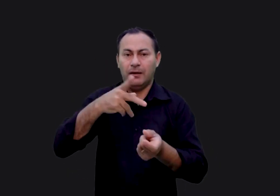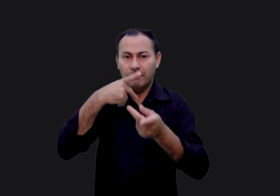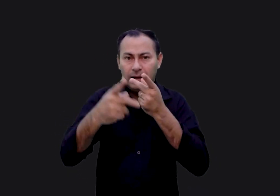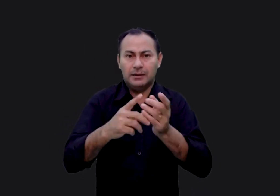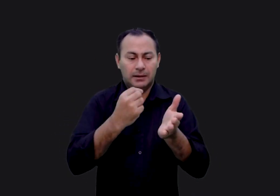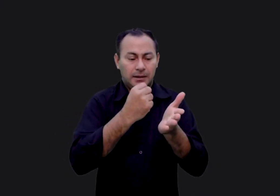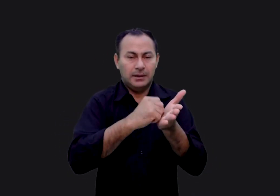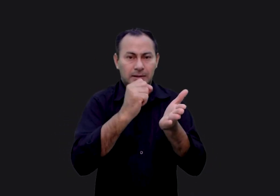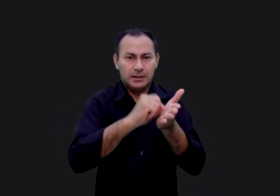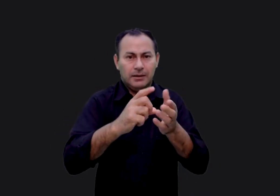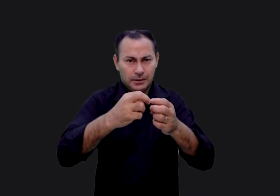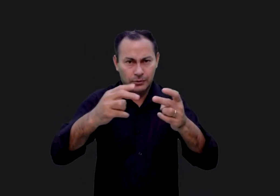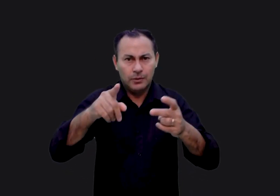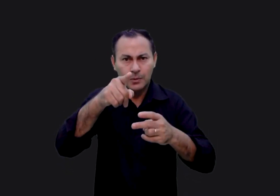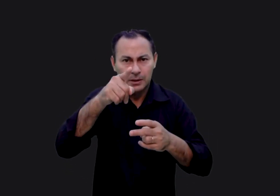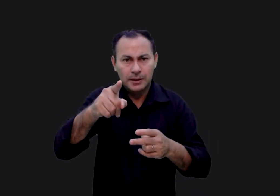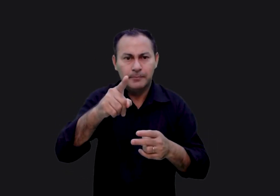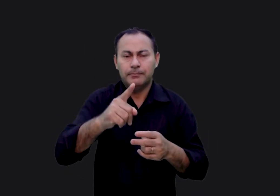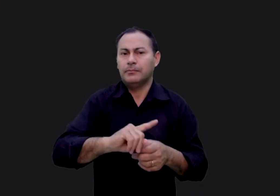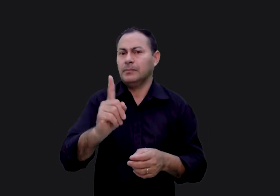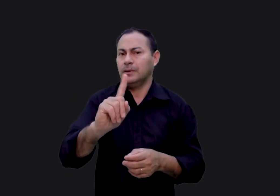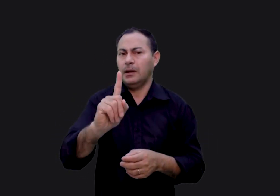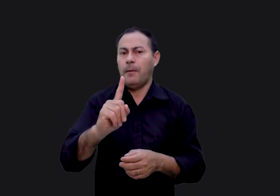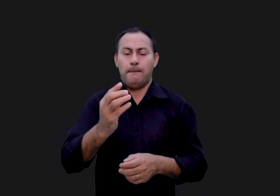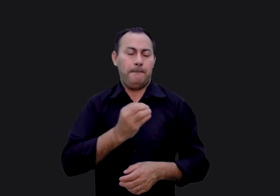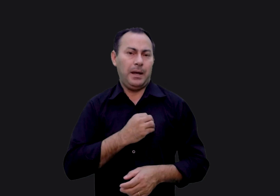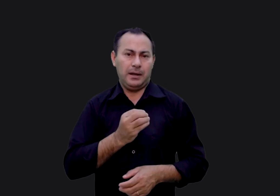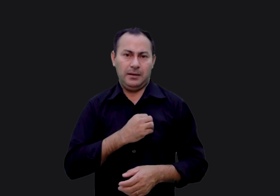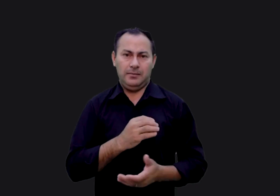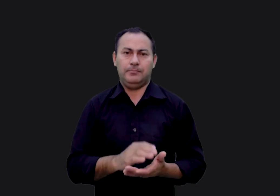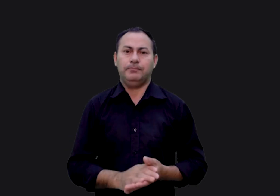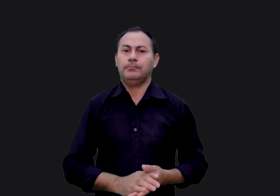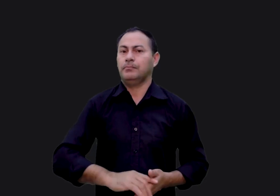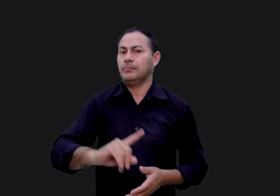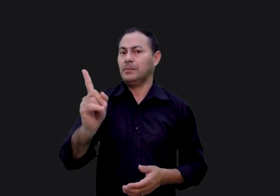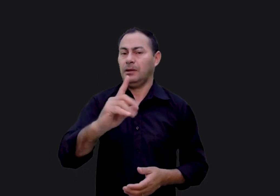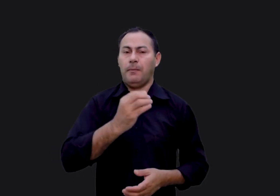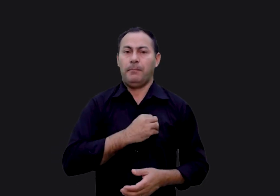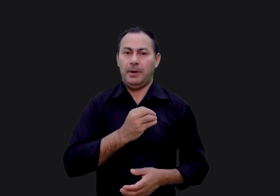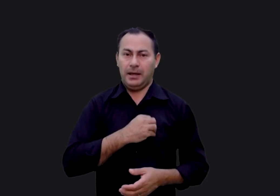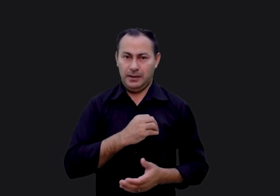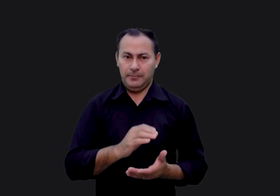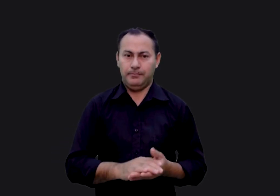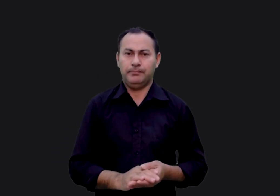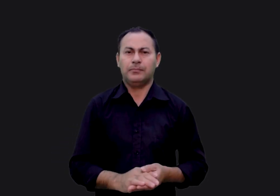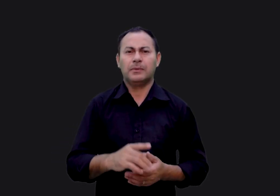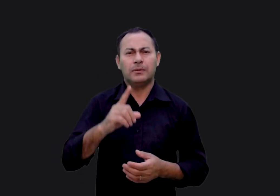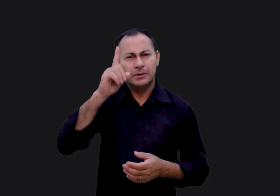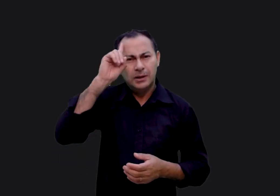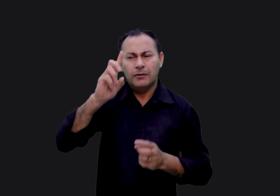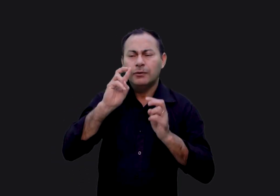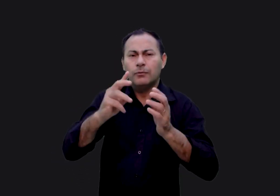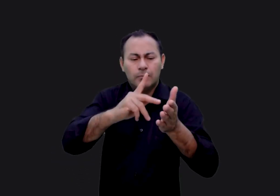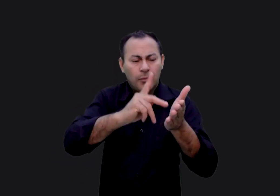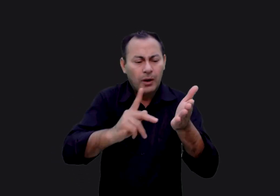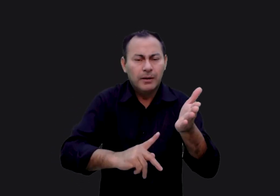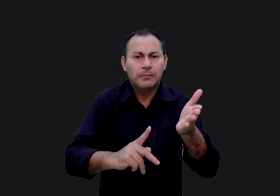afirmam, escrevo-lhes essas coisas para que vocês não pequem. Não pequem. Uma vez ouvi um poema